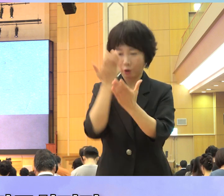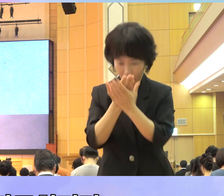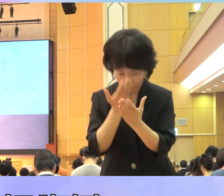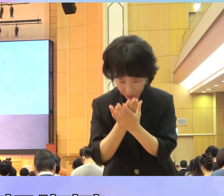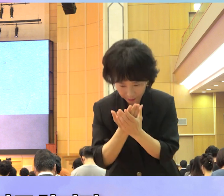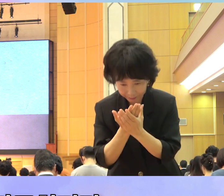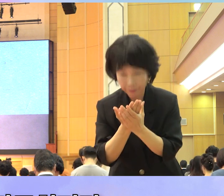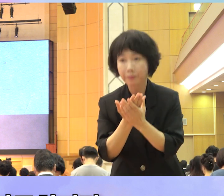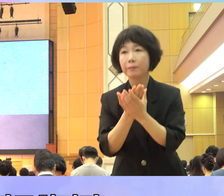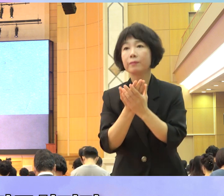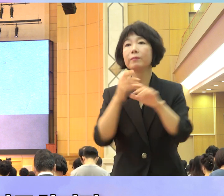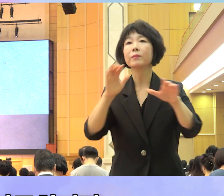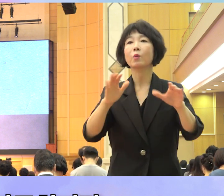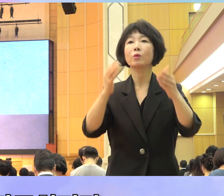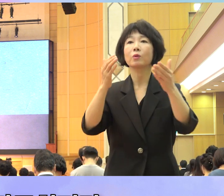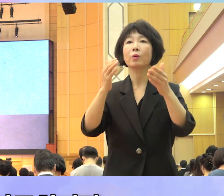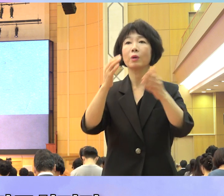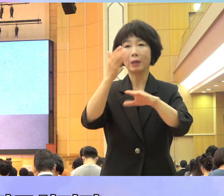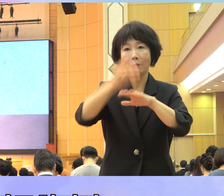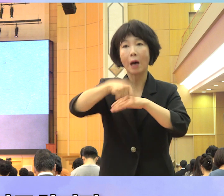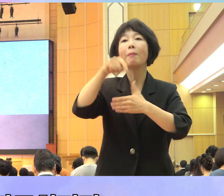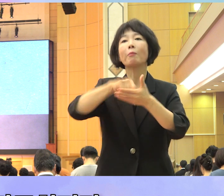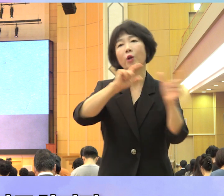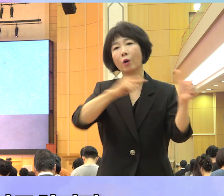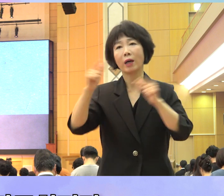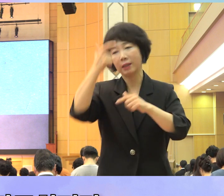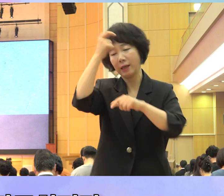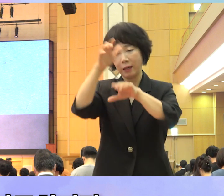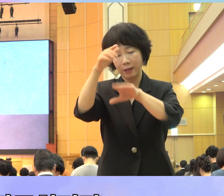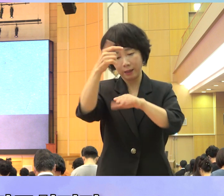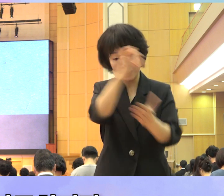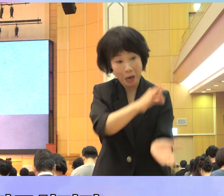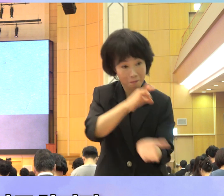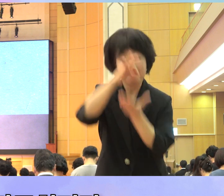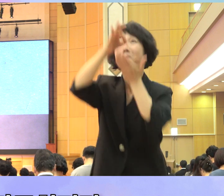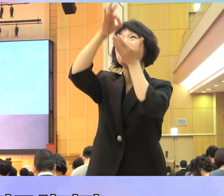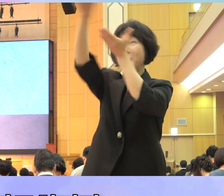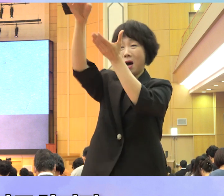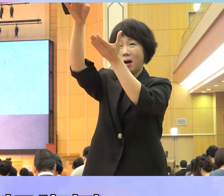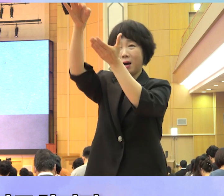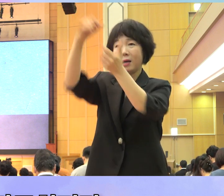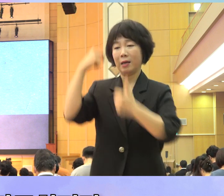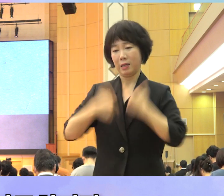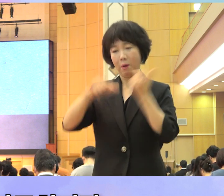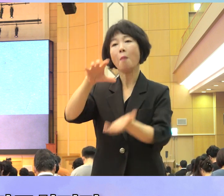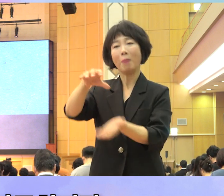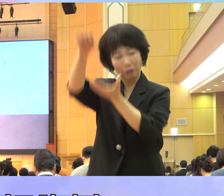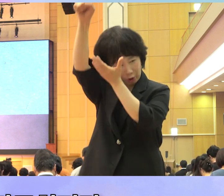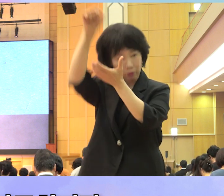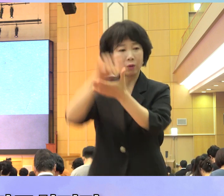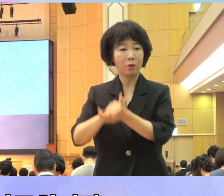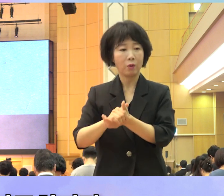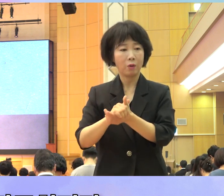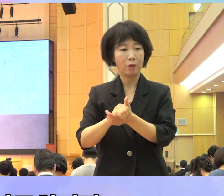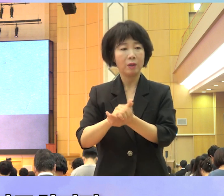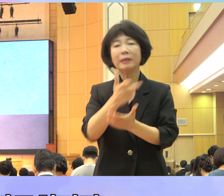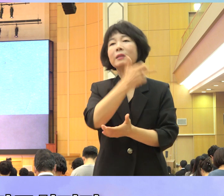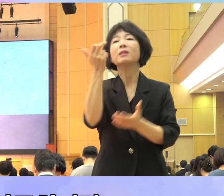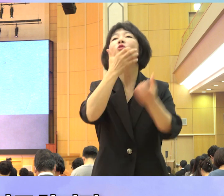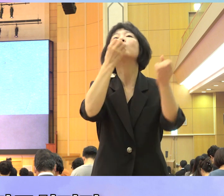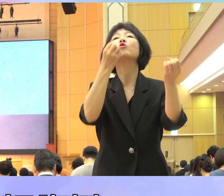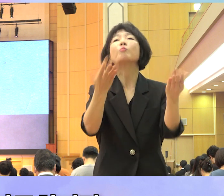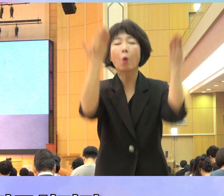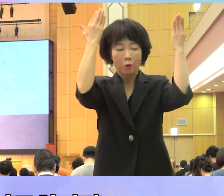주시옵소서. 오늘도 주님 앞에 감사해서 여러 가지 모양으로 예물 드렸습니다. 기뻐 받으시고 예물 드린 손길 위에 하나님의